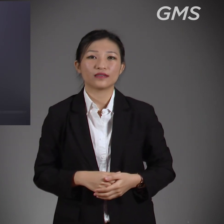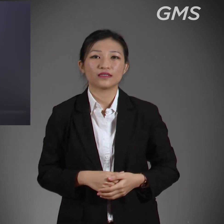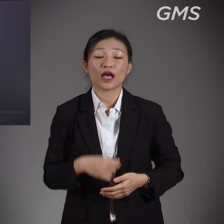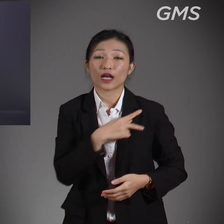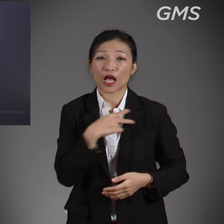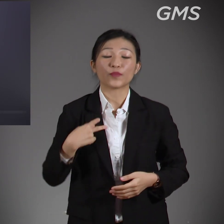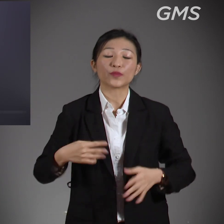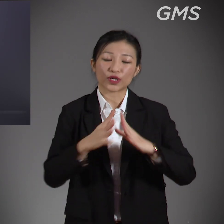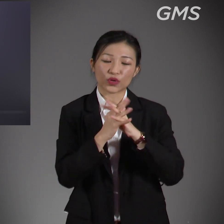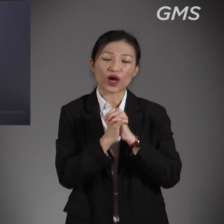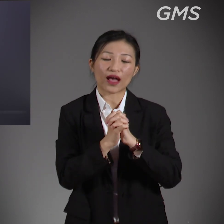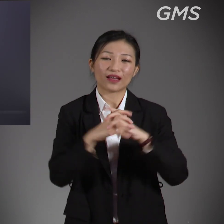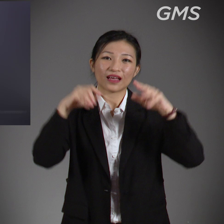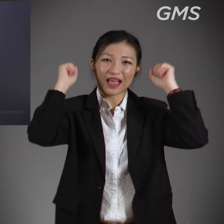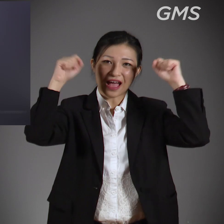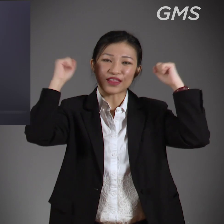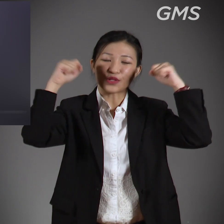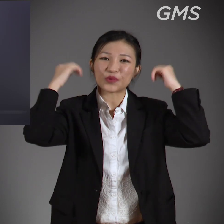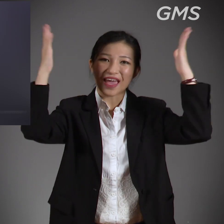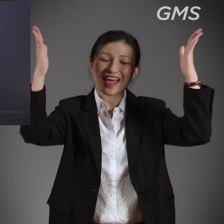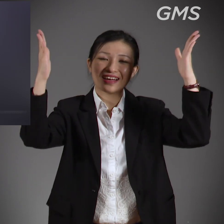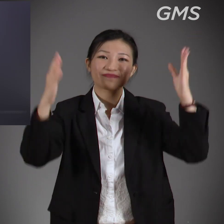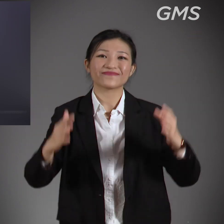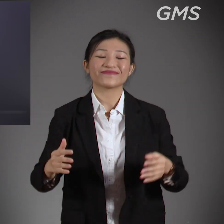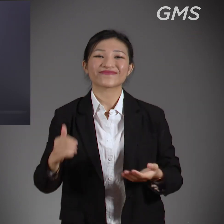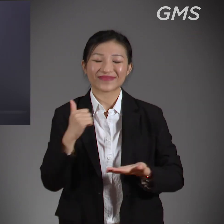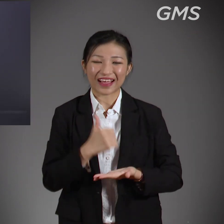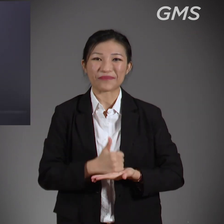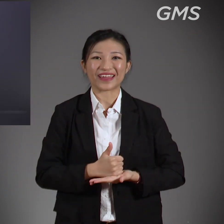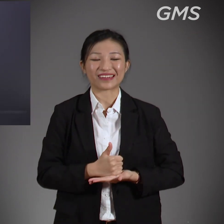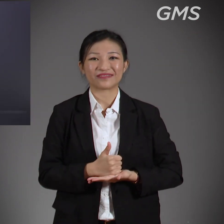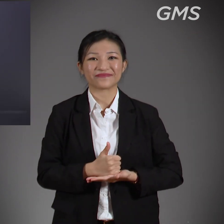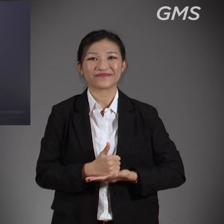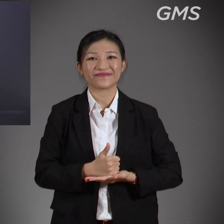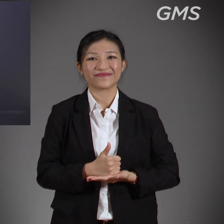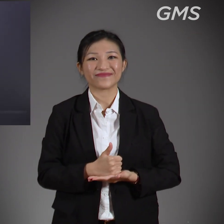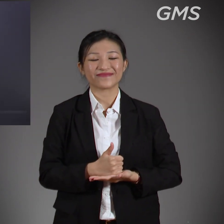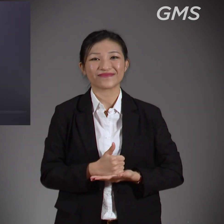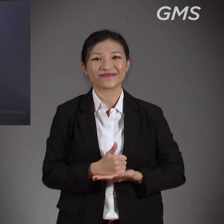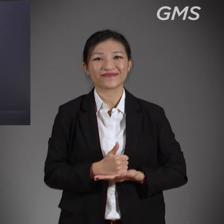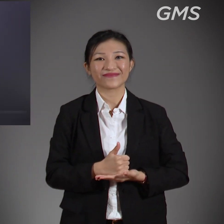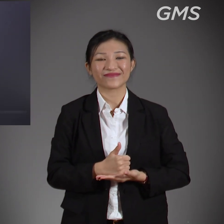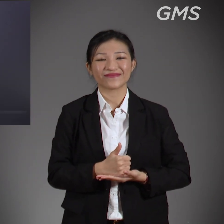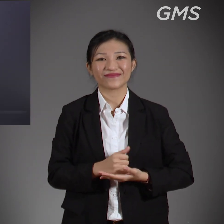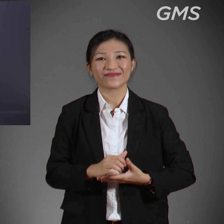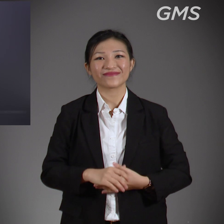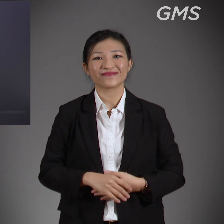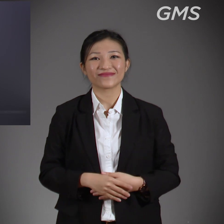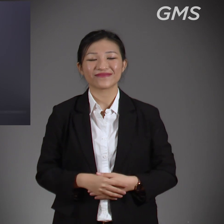semua. Haleluya. Semua yang percaya katakan amin. Puji Tuhan. Kau